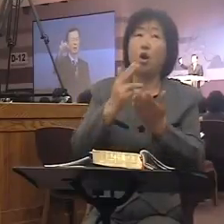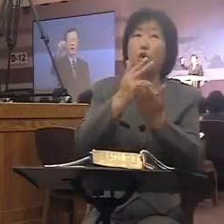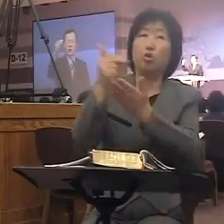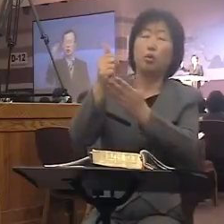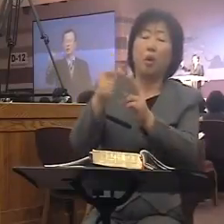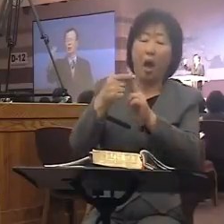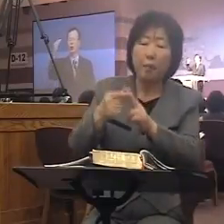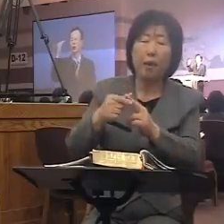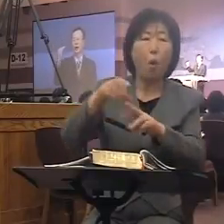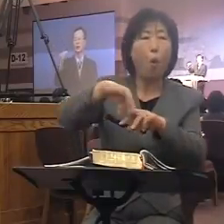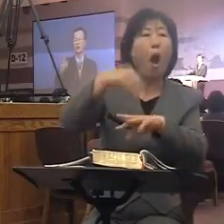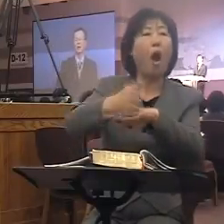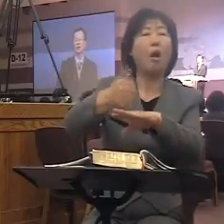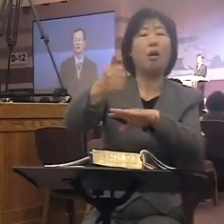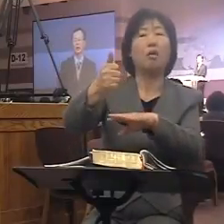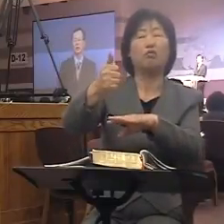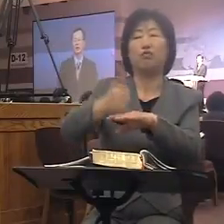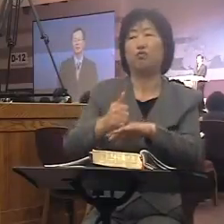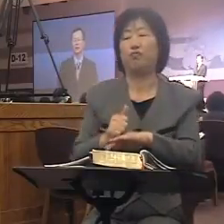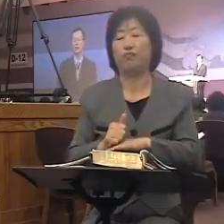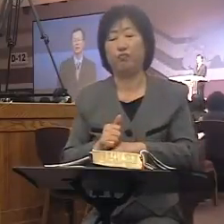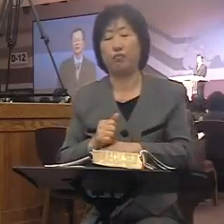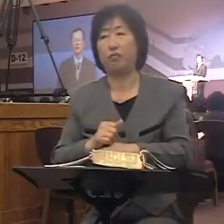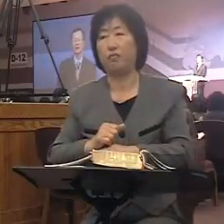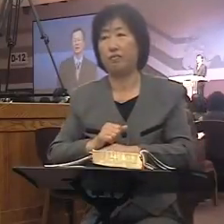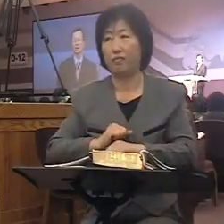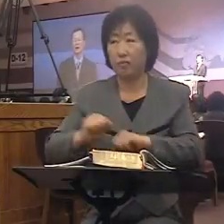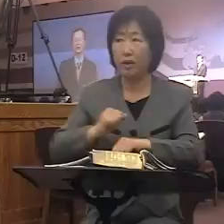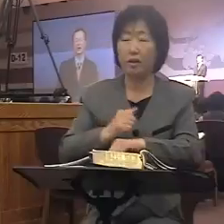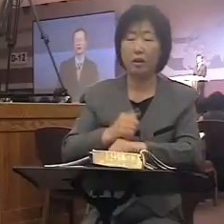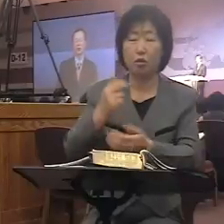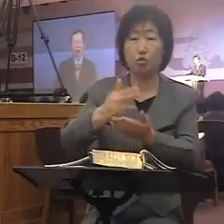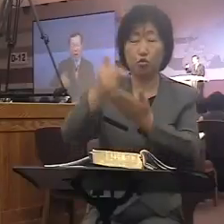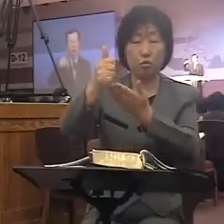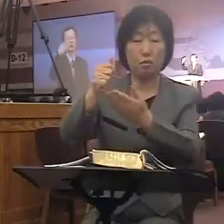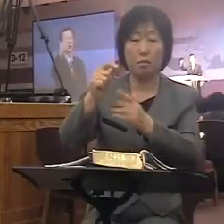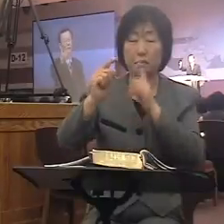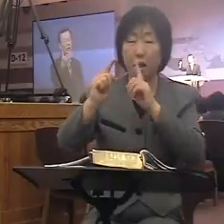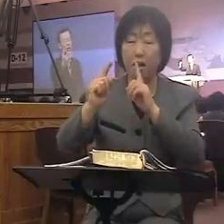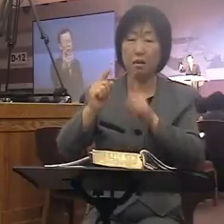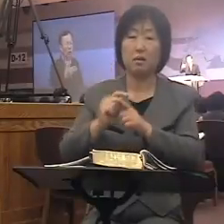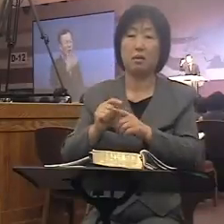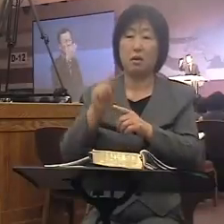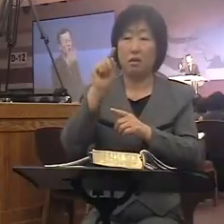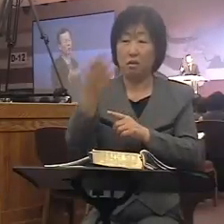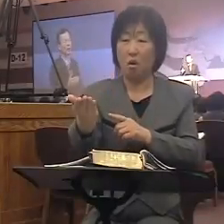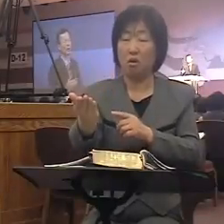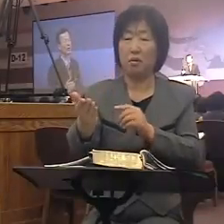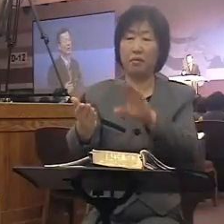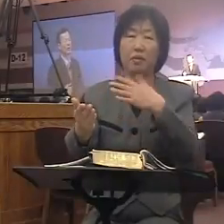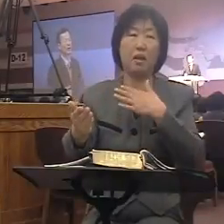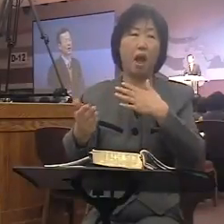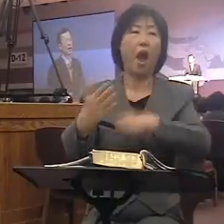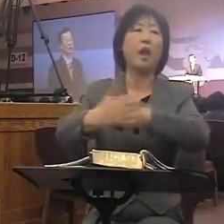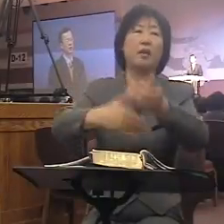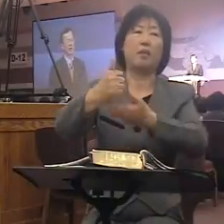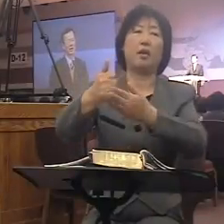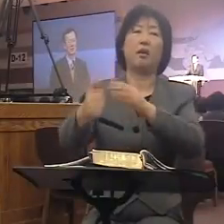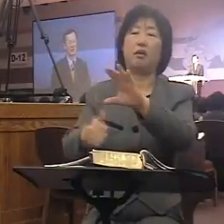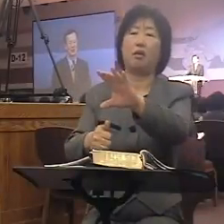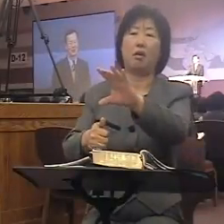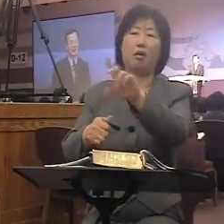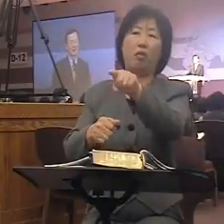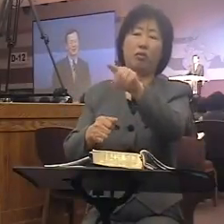yet to come. 주님이 너는 내 것이라 말씀했기 때문에 항상 더 큰 것, 더 큰 소망을